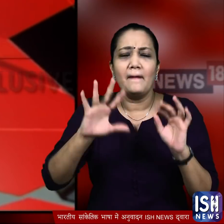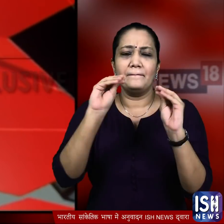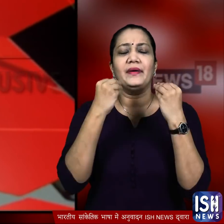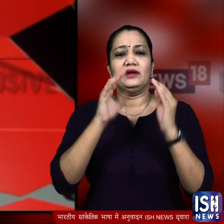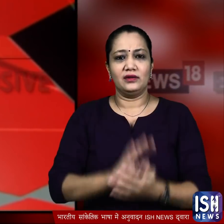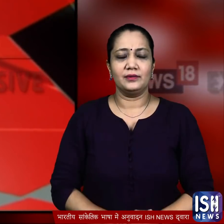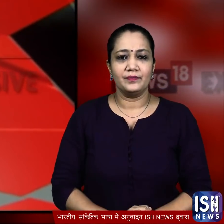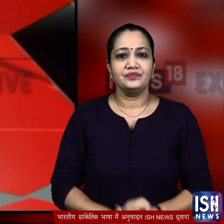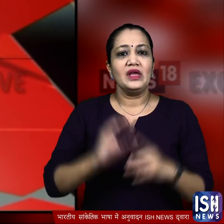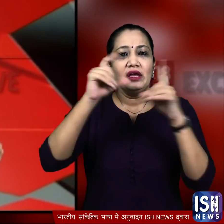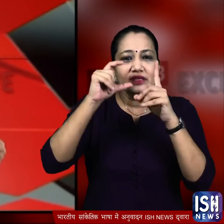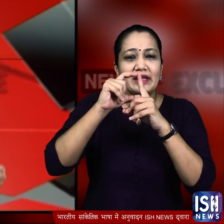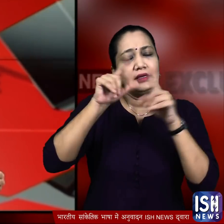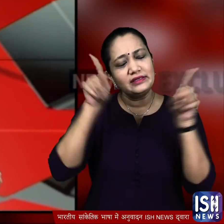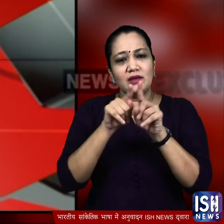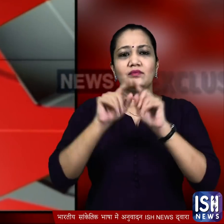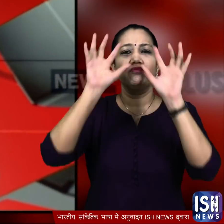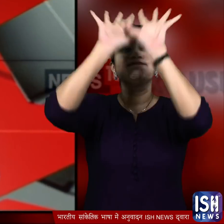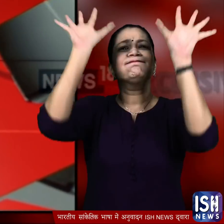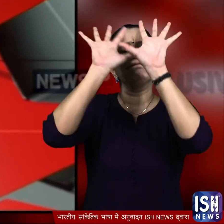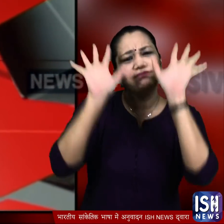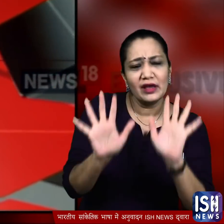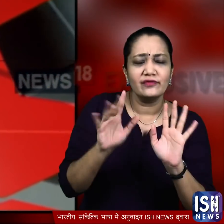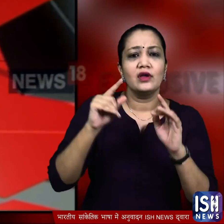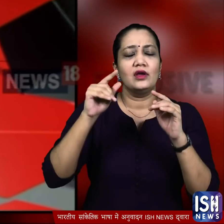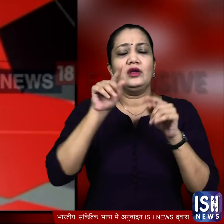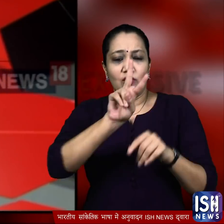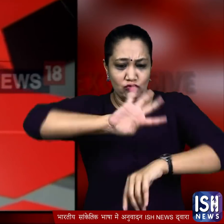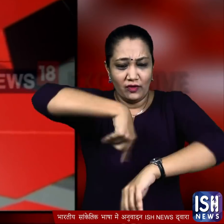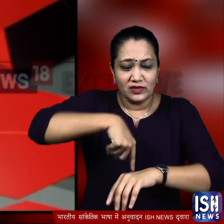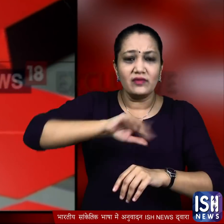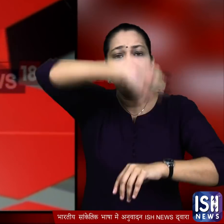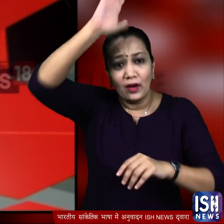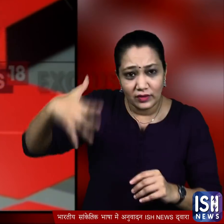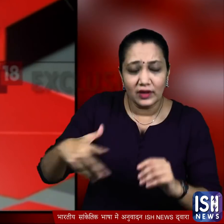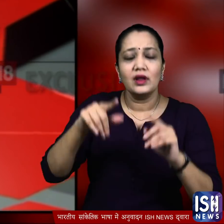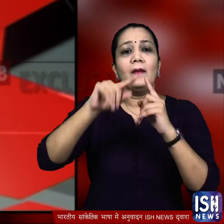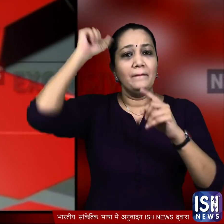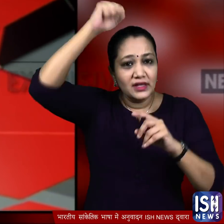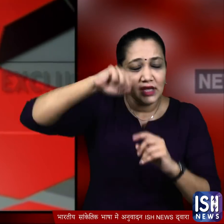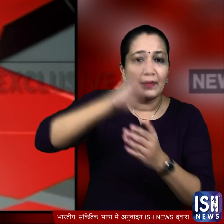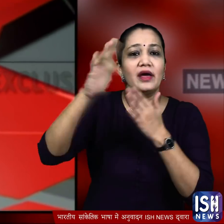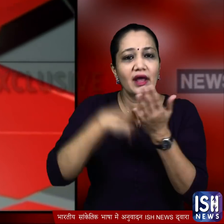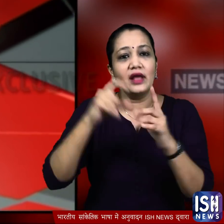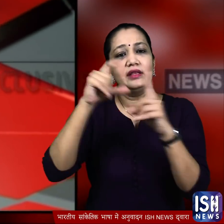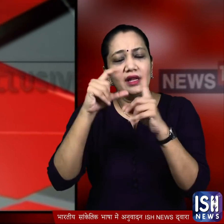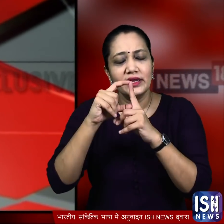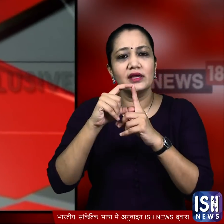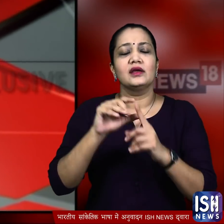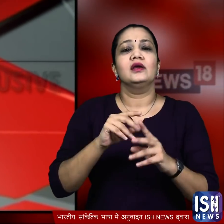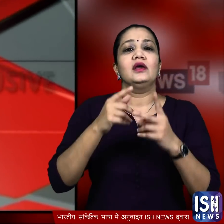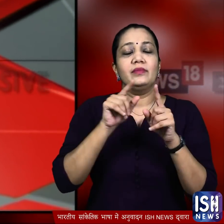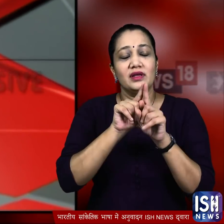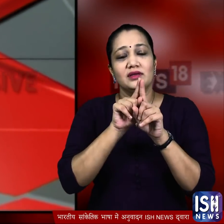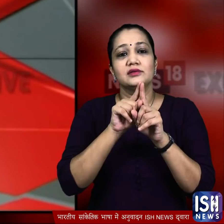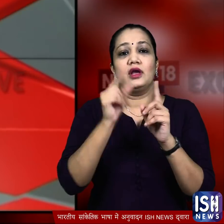गया। दिल्ली में भी दिन भर बादल छाए रहे। मौसम विभाग ने अगले 24 घंटे में पहाड़ी इलाकों के अलावा पंजाब, हरियाणा, दिल्ली और